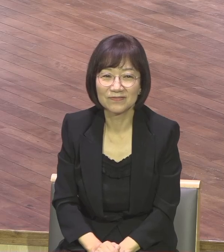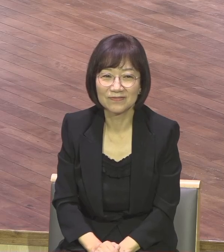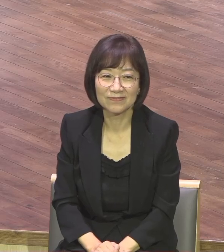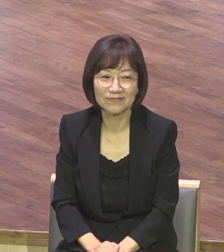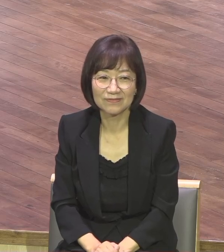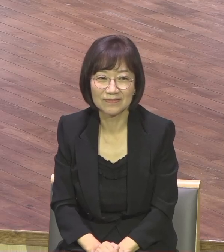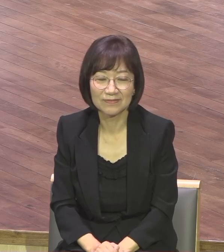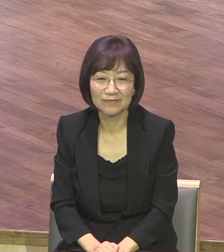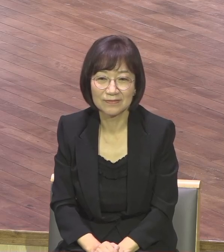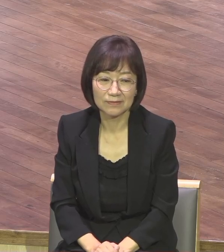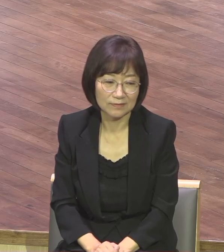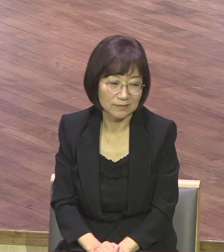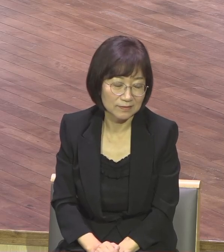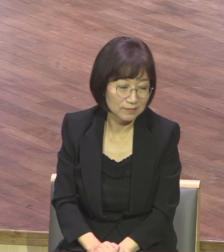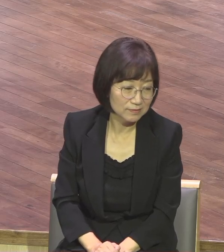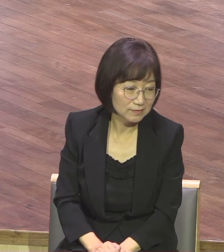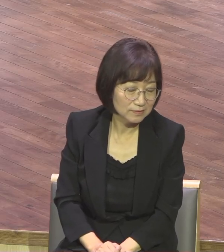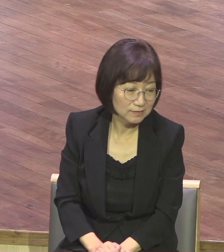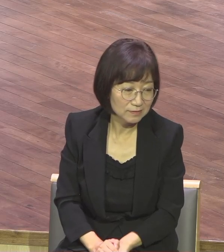세계를 향하여